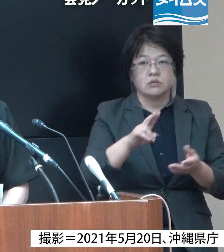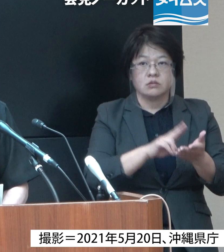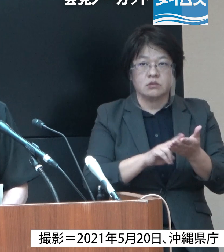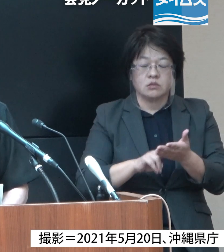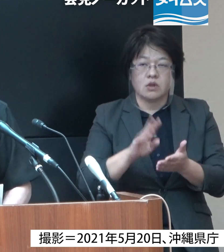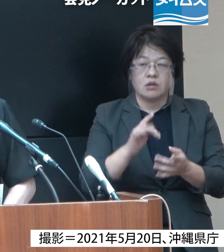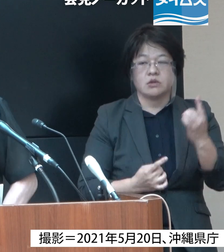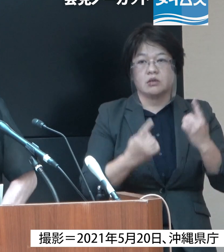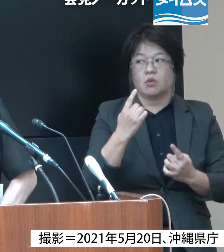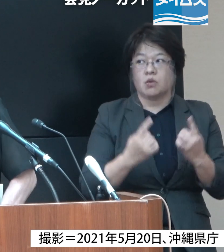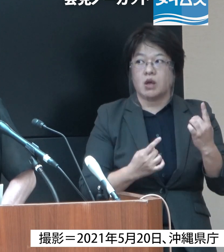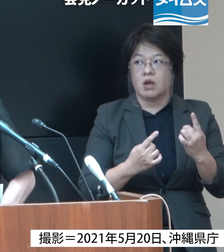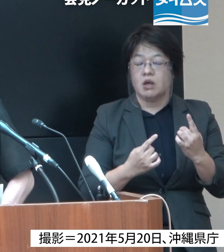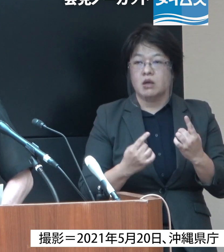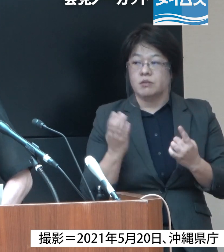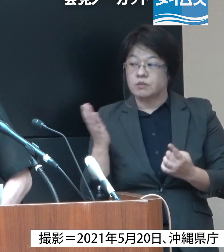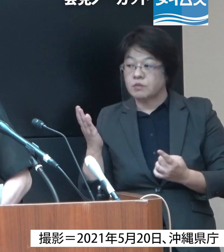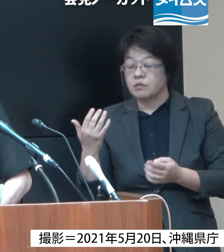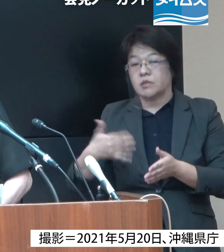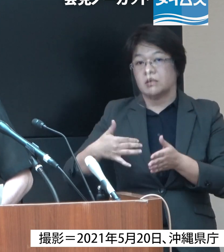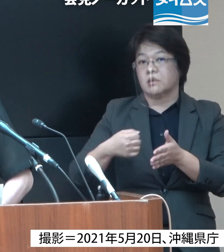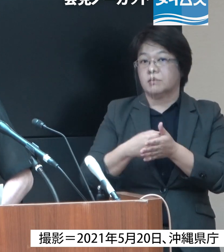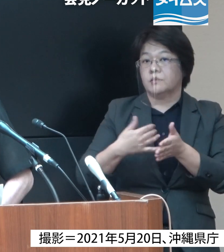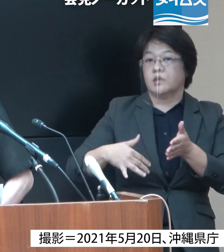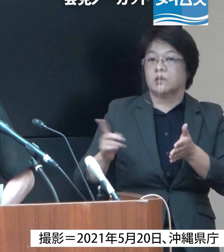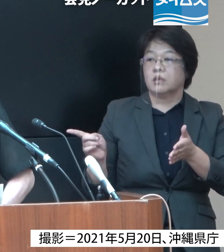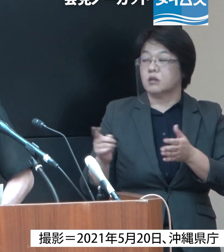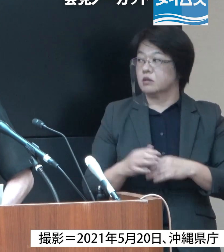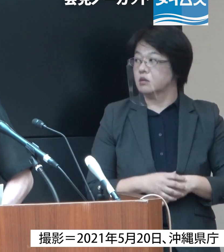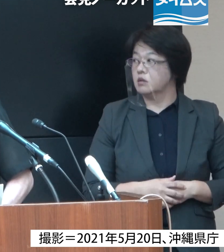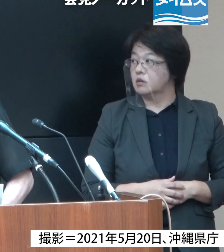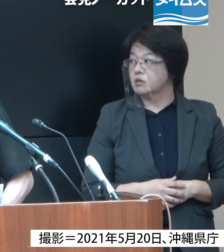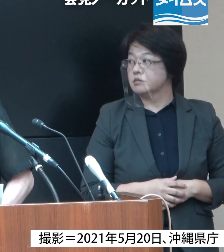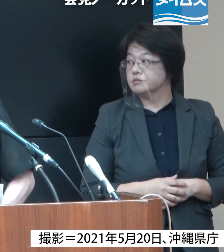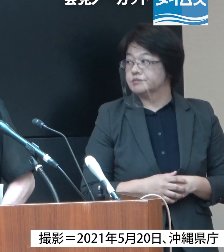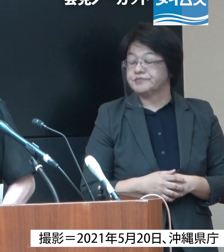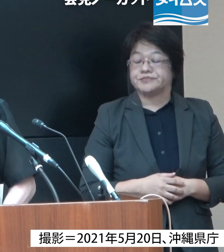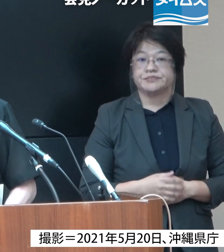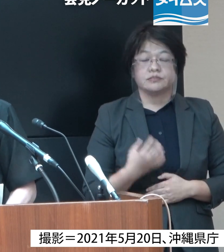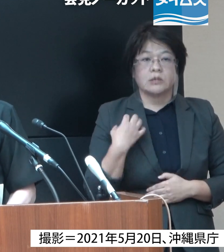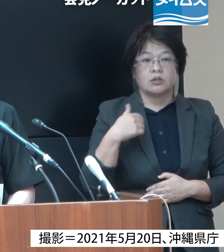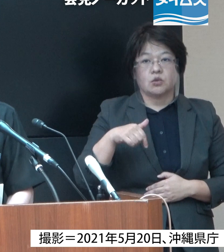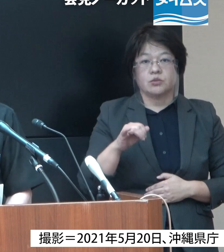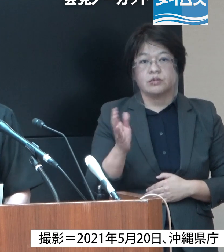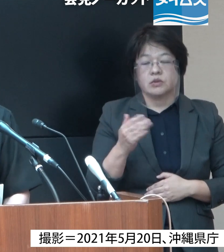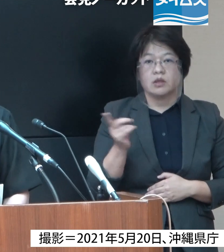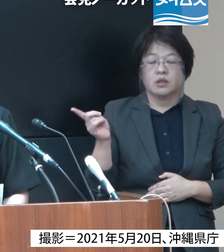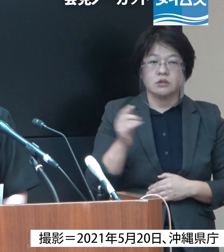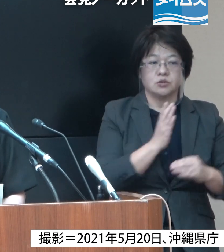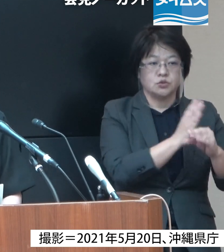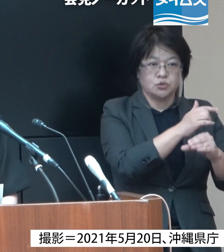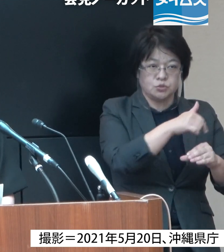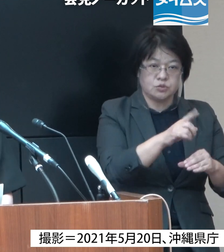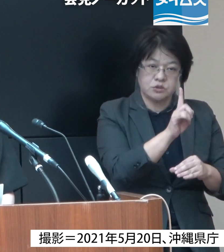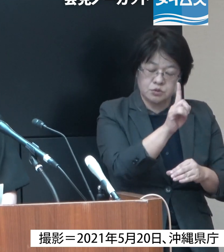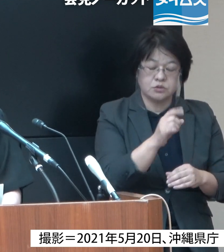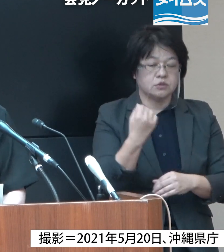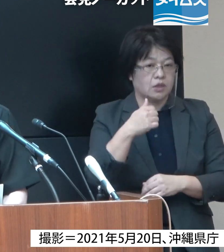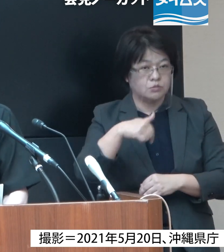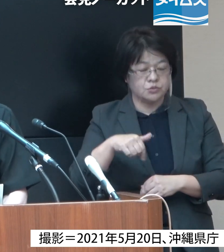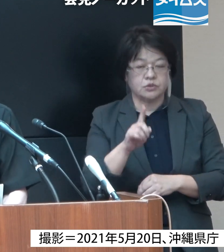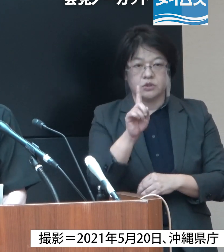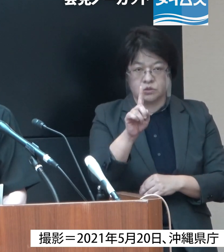ですか？ まだ決定はしてないですよね。決まってますかも。 中部に1か所、南部に1か所で